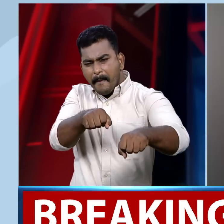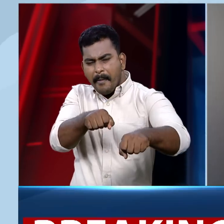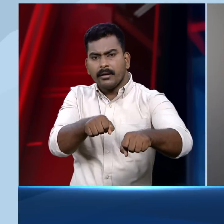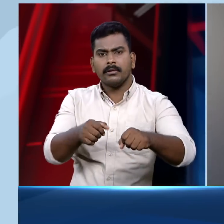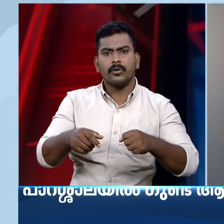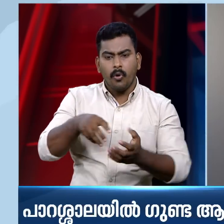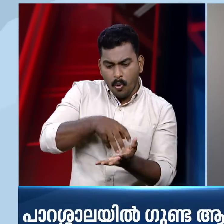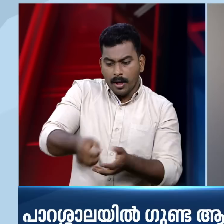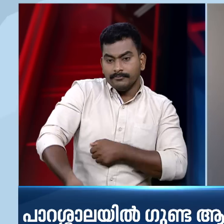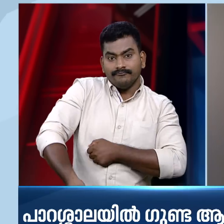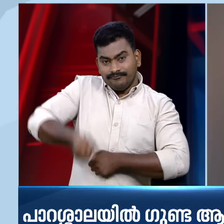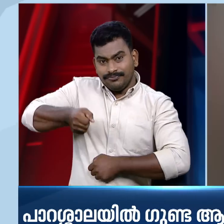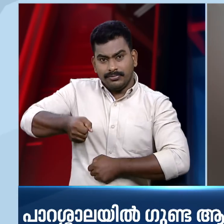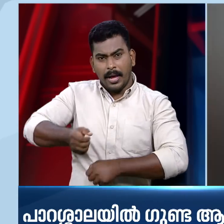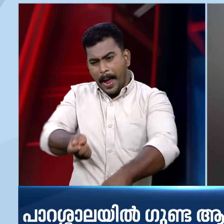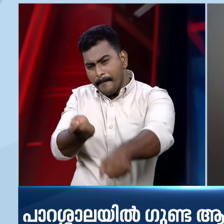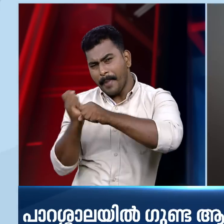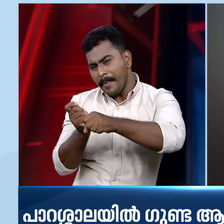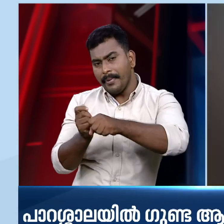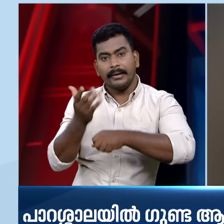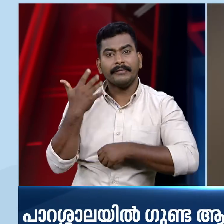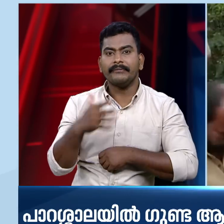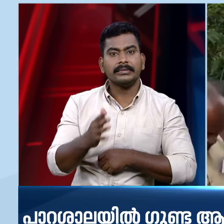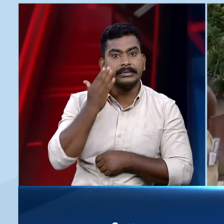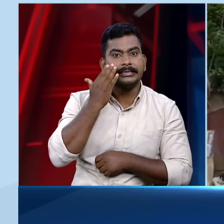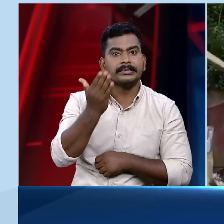തർക്കത്തെ തുടർന്നാണ് ആക്രമണം ആദ്യം ദൃശ്യങ്ങളിൽ.